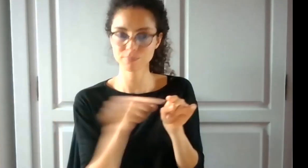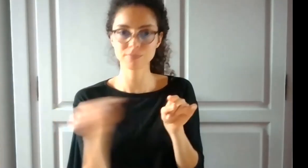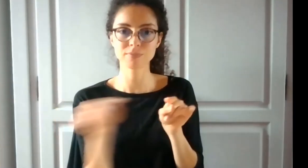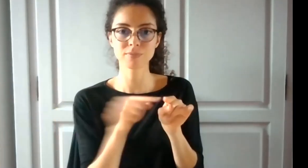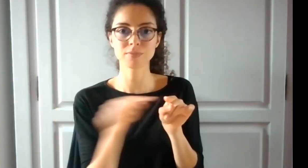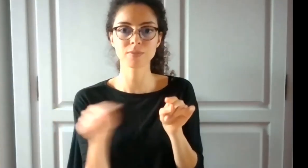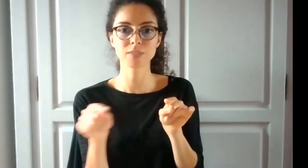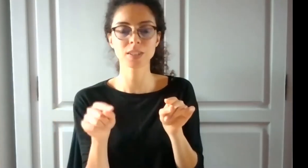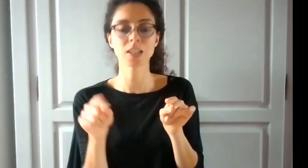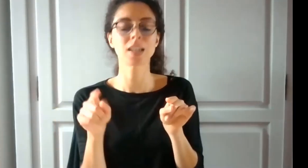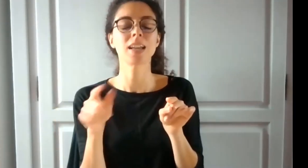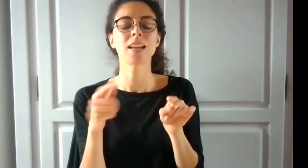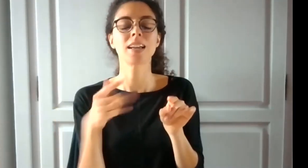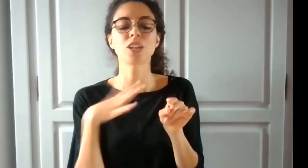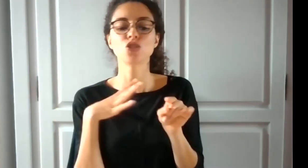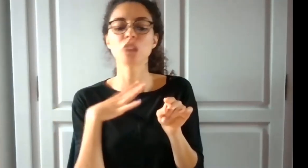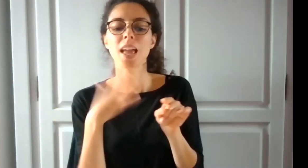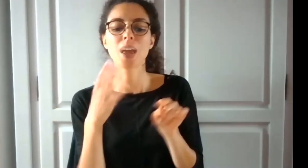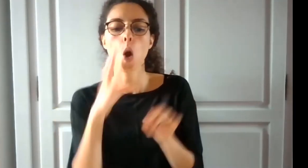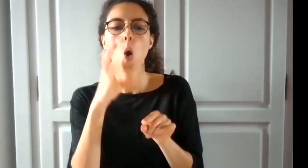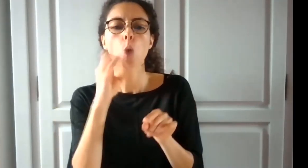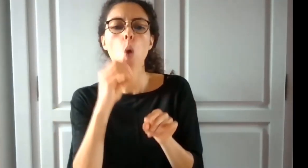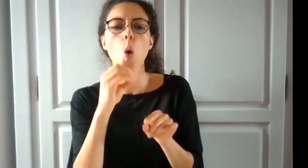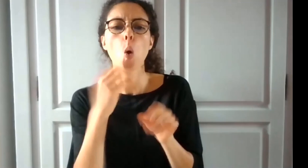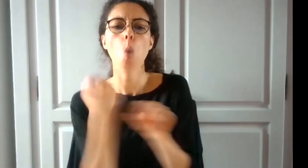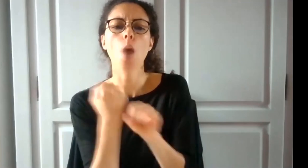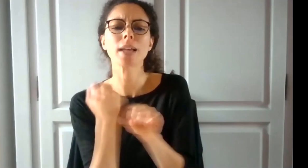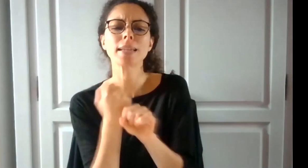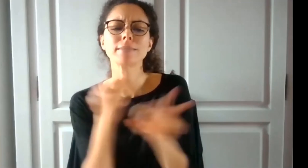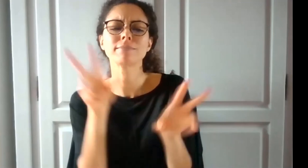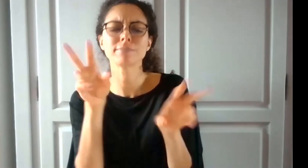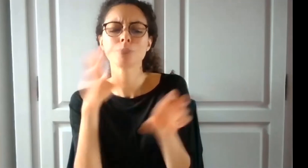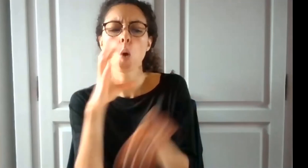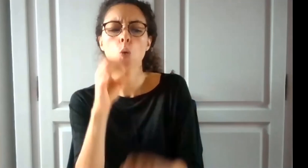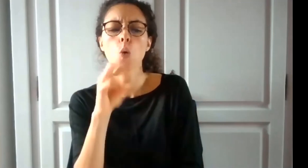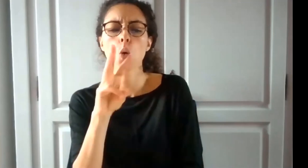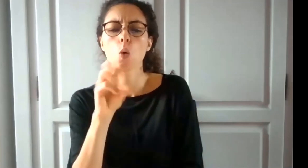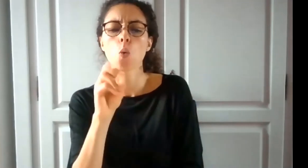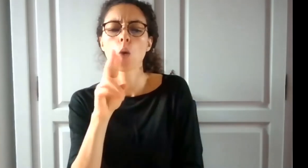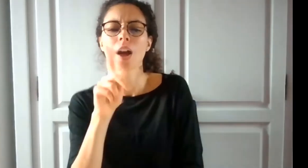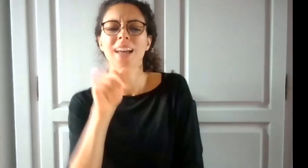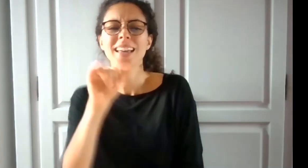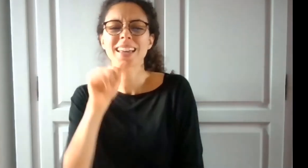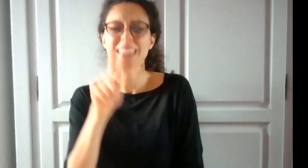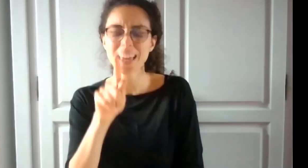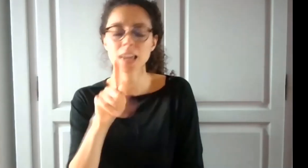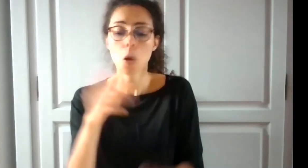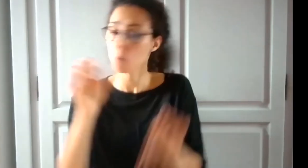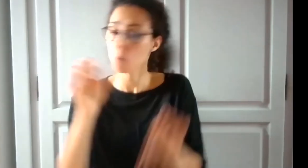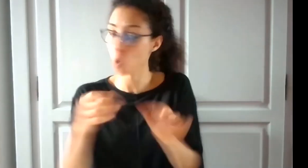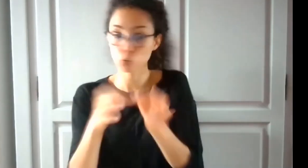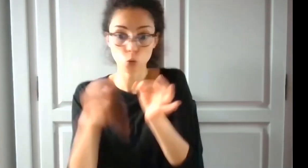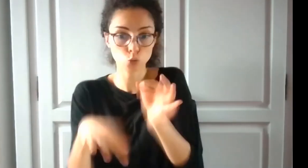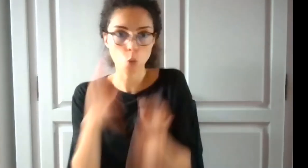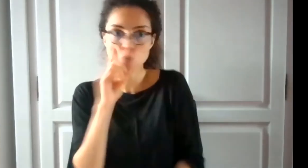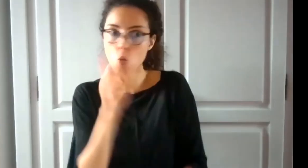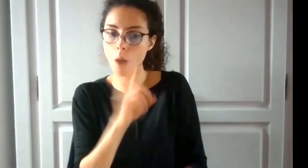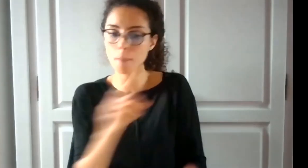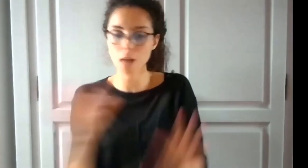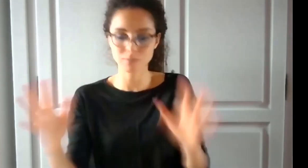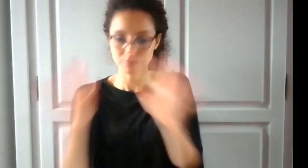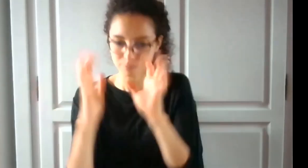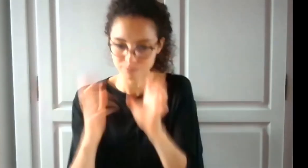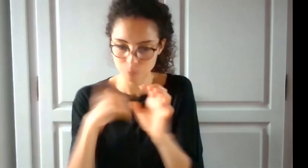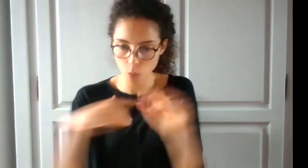de coworking, des tiers-lieux, qui peuvent être aussi des solutions, si on s'en donne les moyens pour qu'ils soient